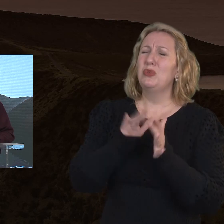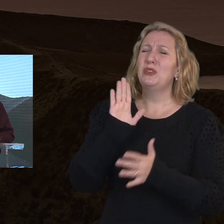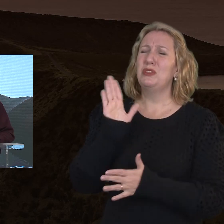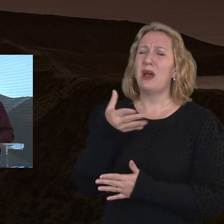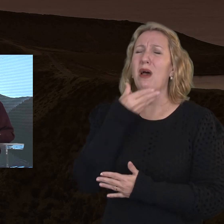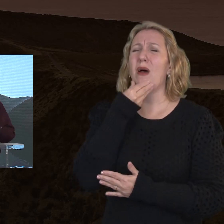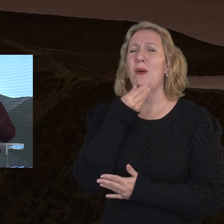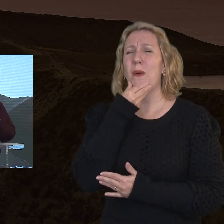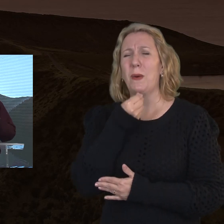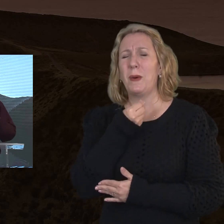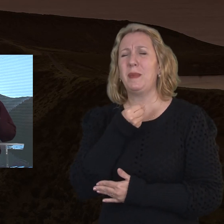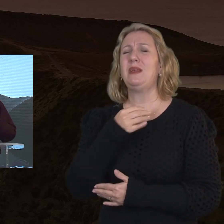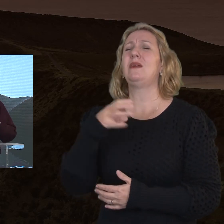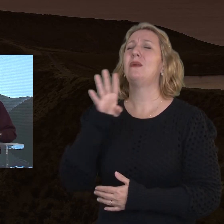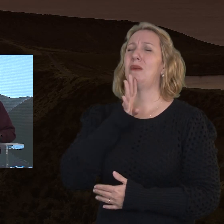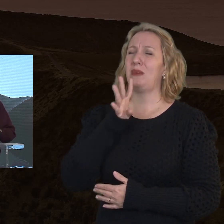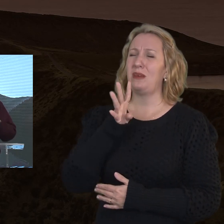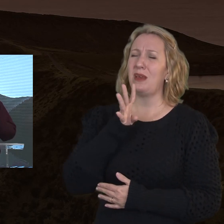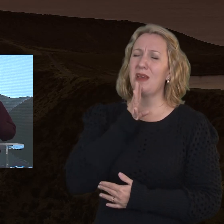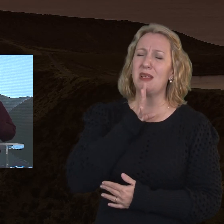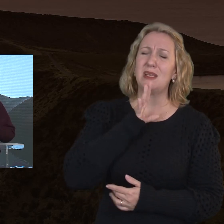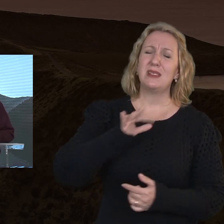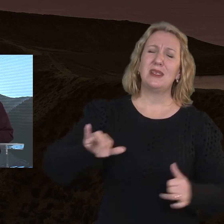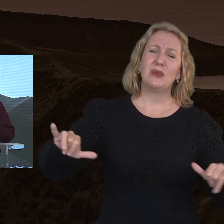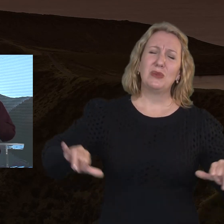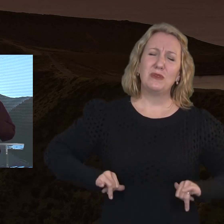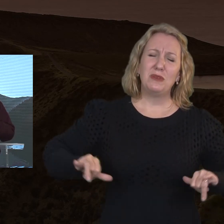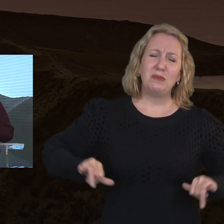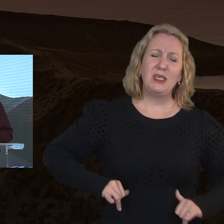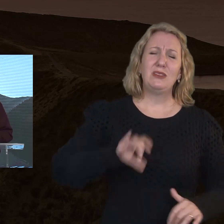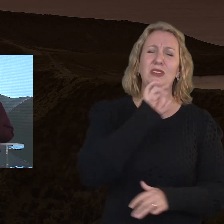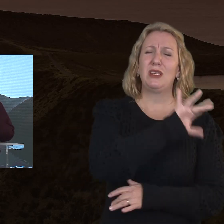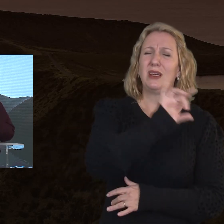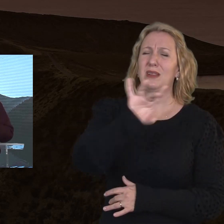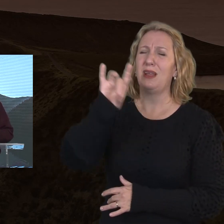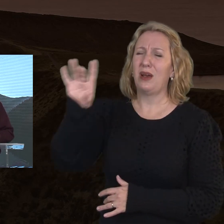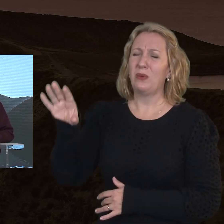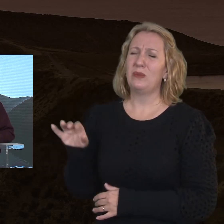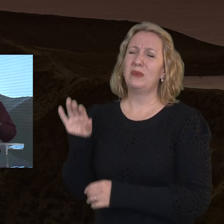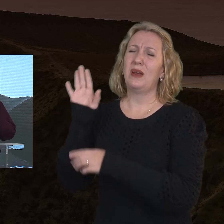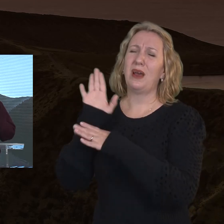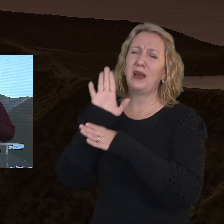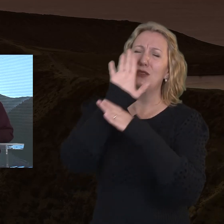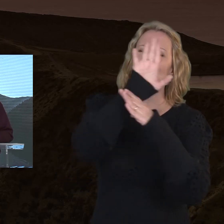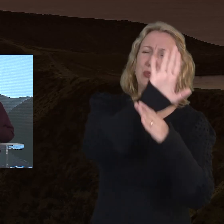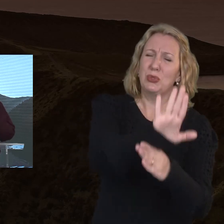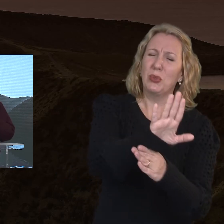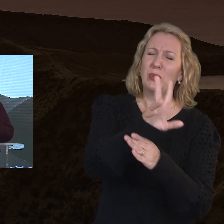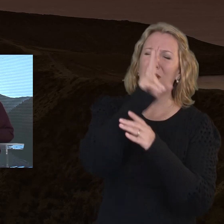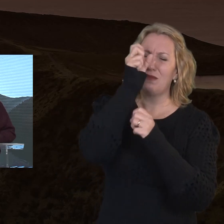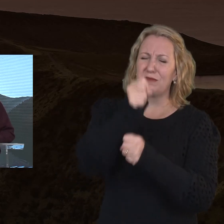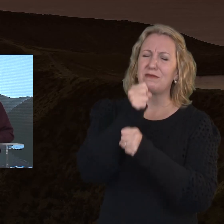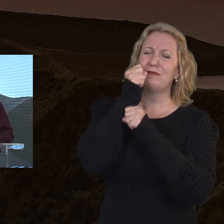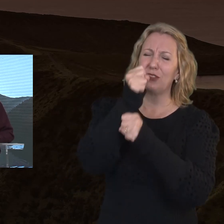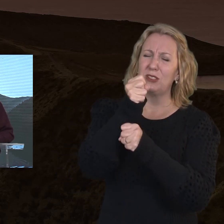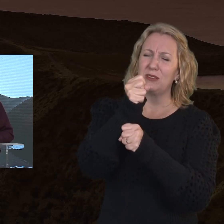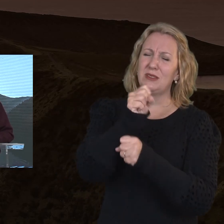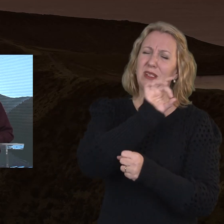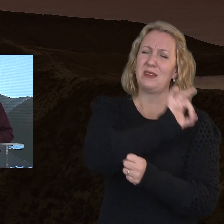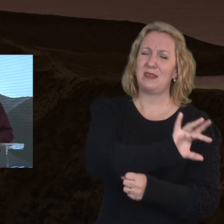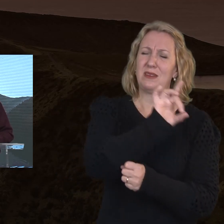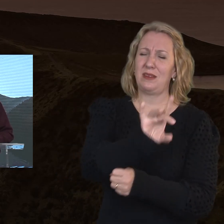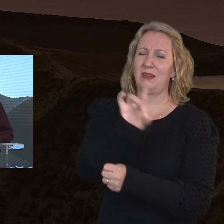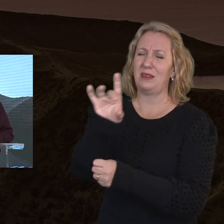cada um está passando senhor vem consolar bem confortar bem direcionar bem iluminar bem fortalecer ver empoderar